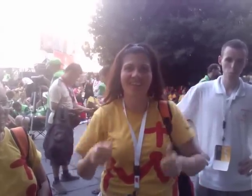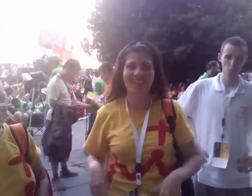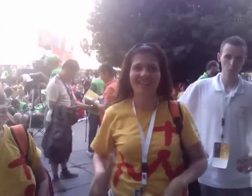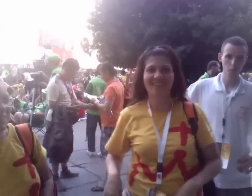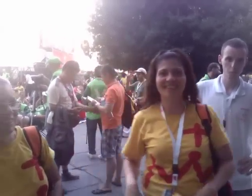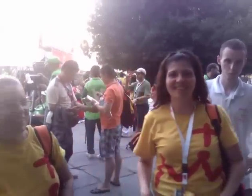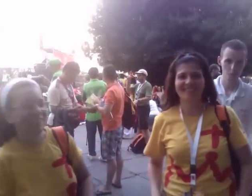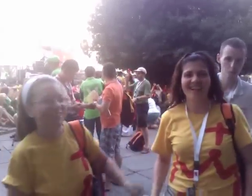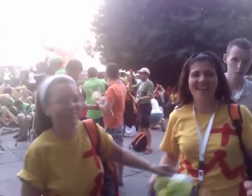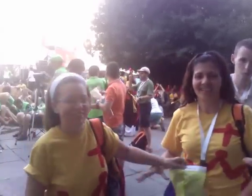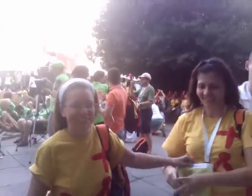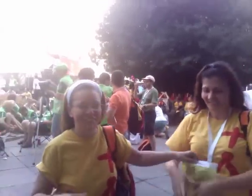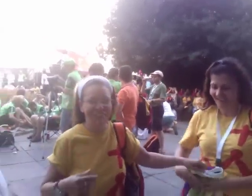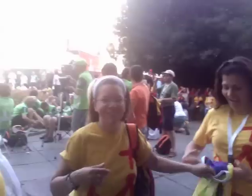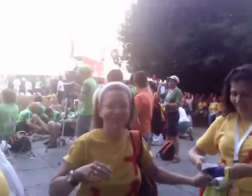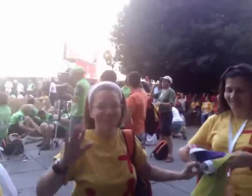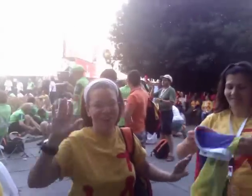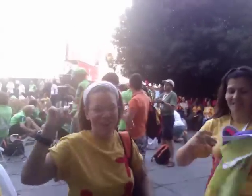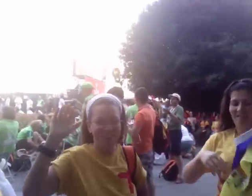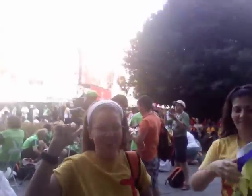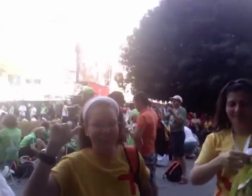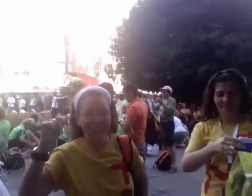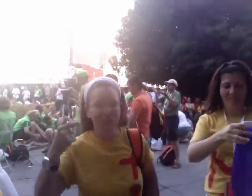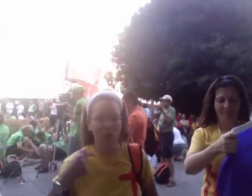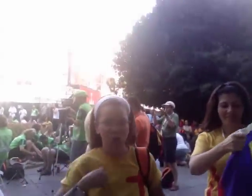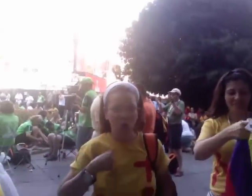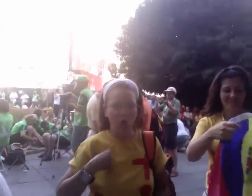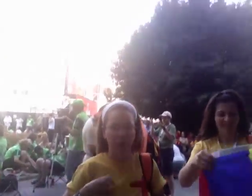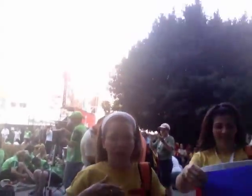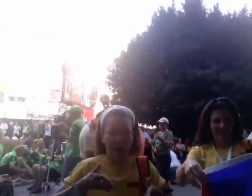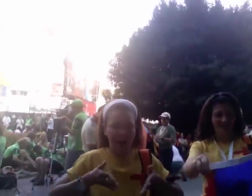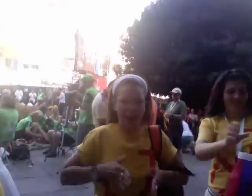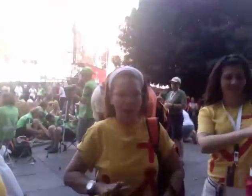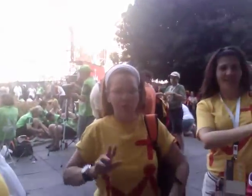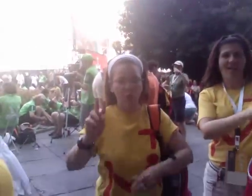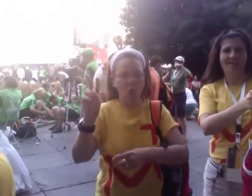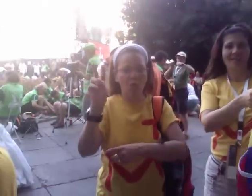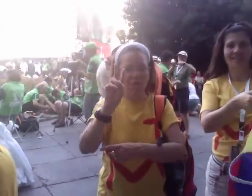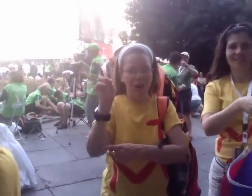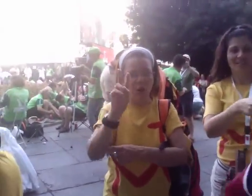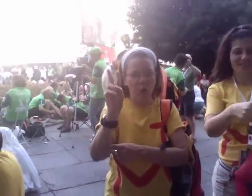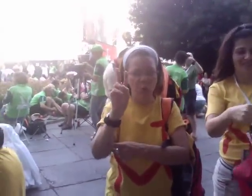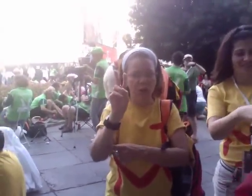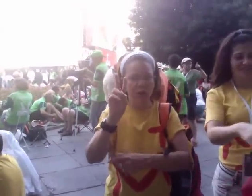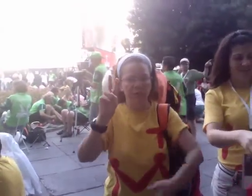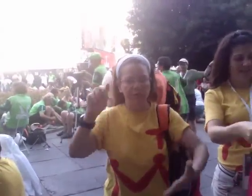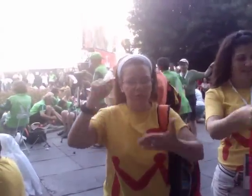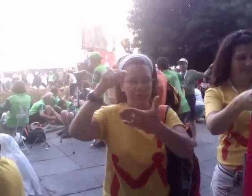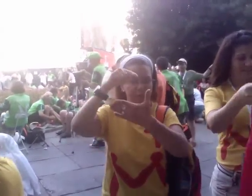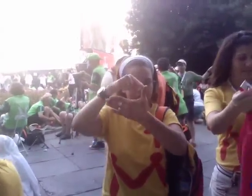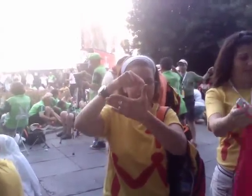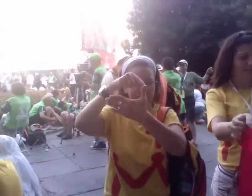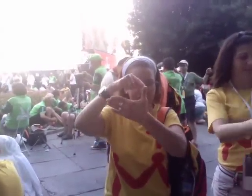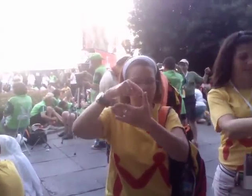lo bonito también es ver cómo personas de tan diversa procedencia se entienden a través de la música, dan gloria a Dios a través